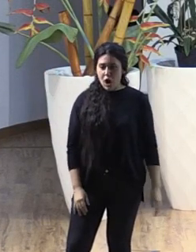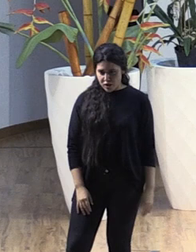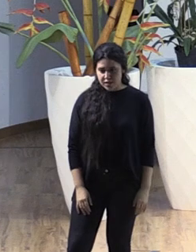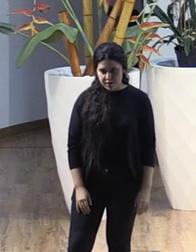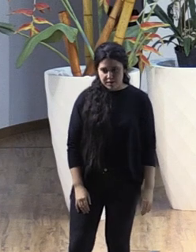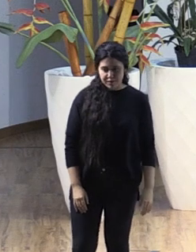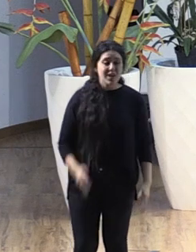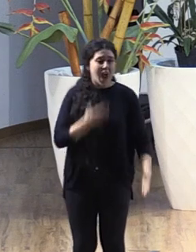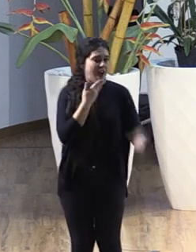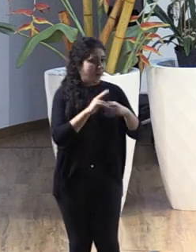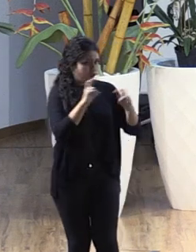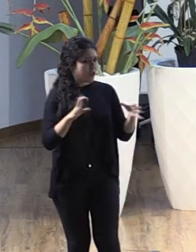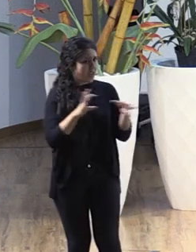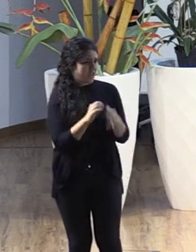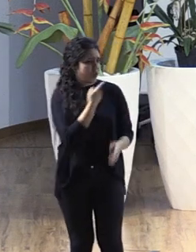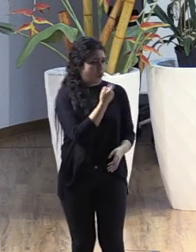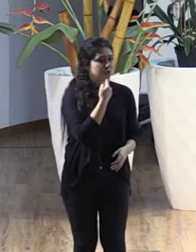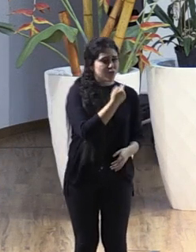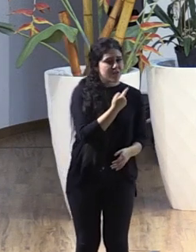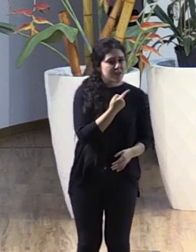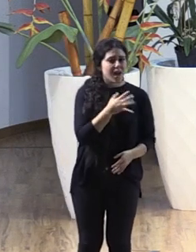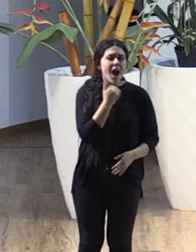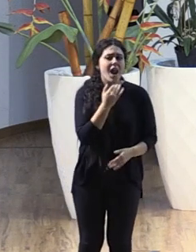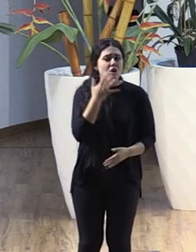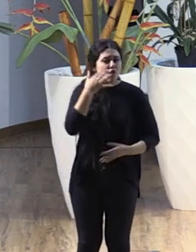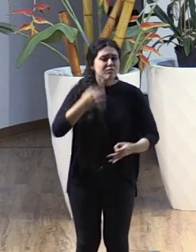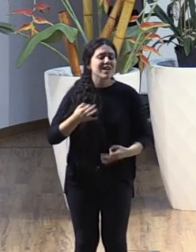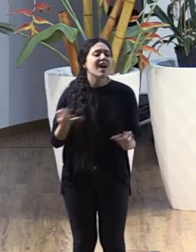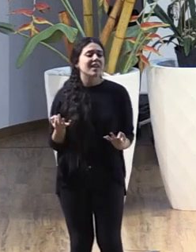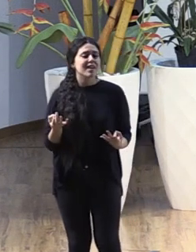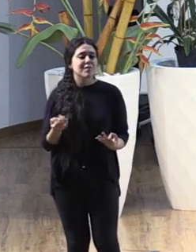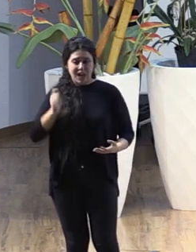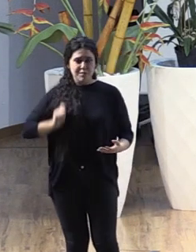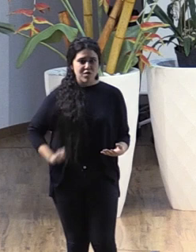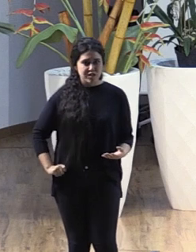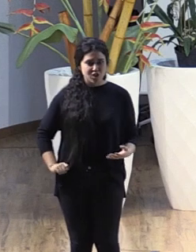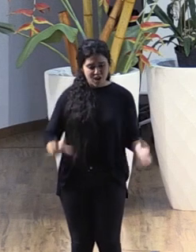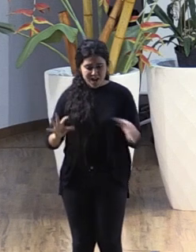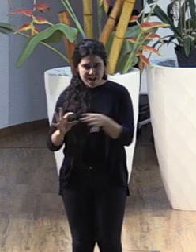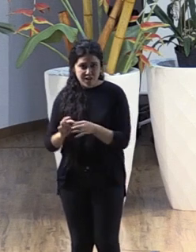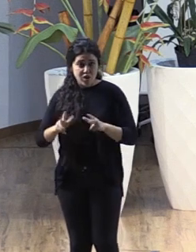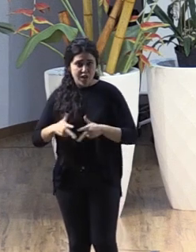Al hilo de lo que estás diciendo, porque es cierto, las profesiones sociales